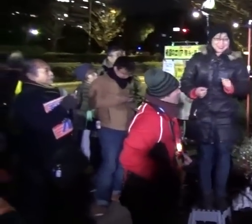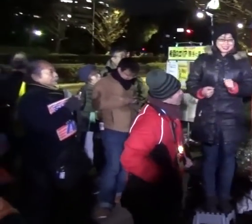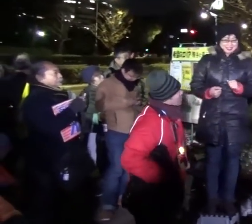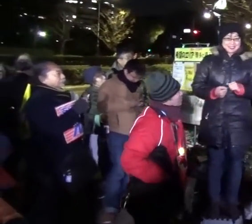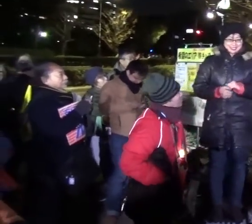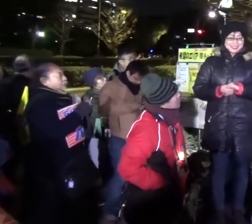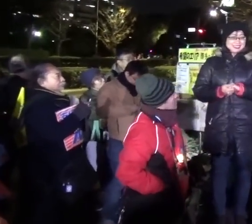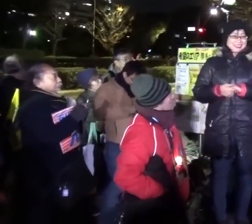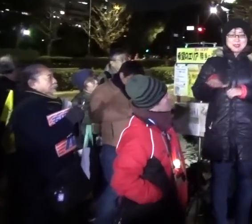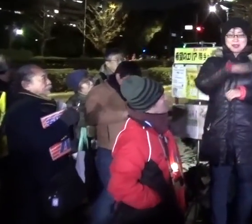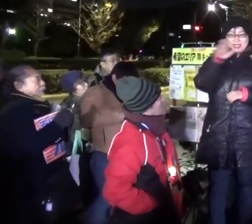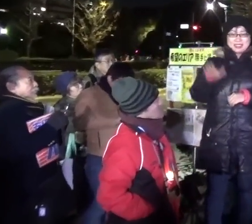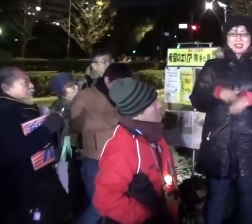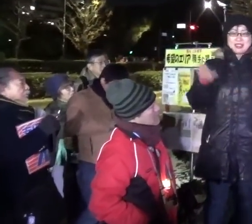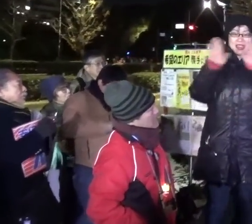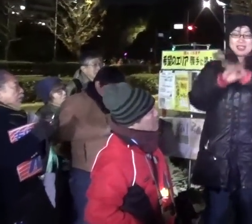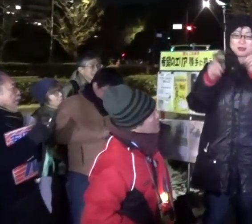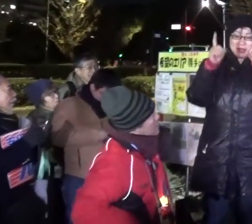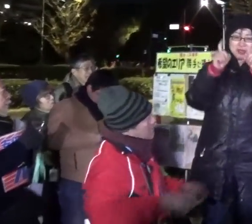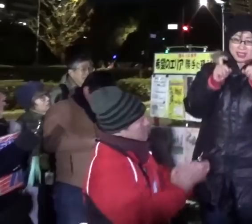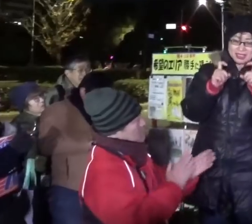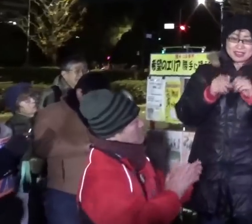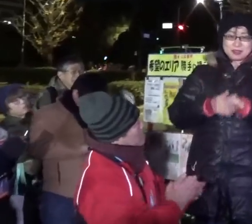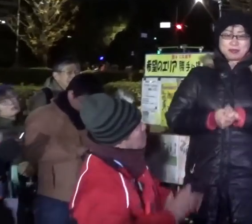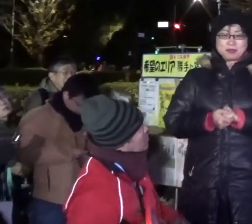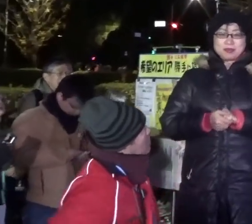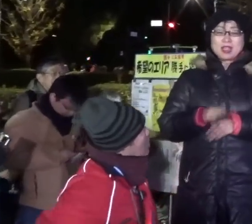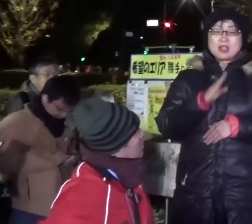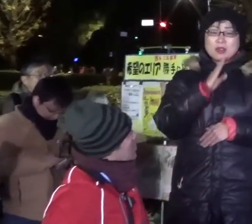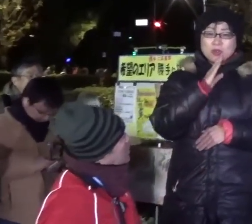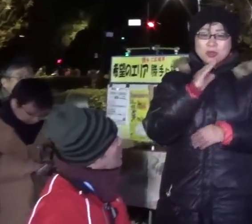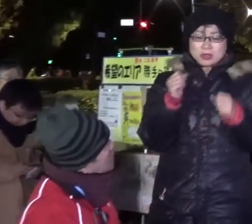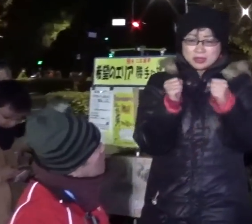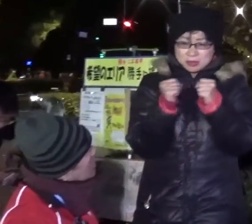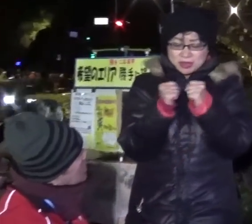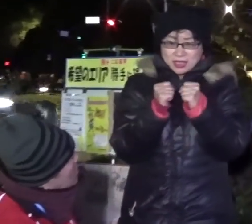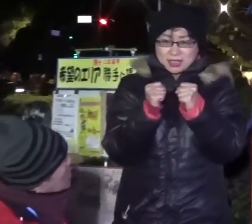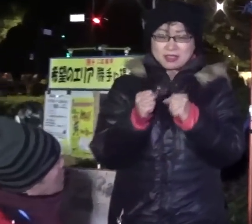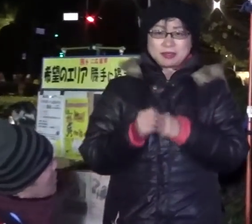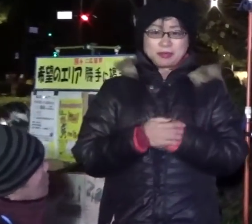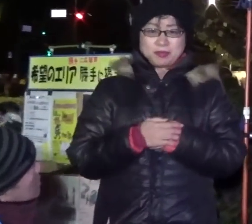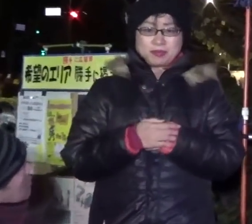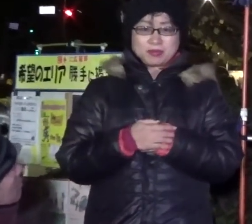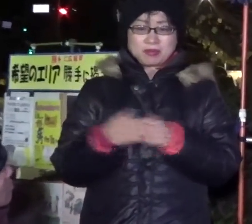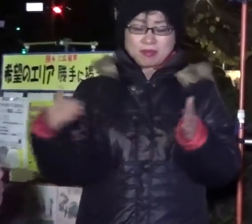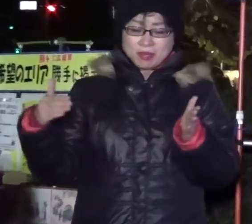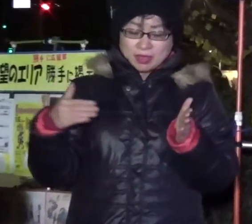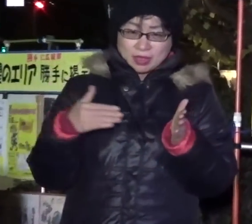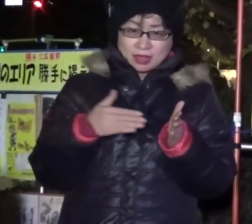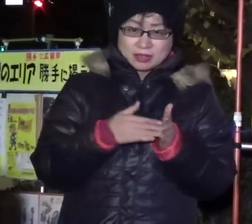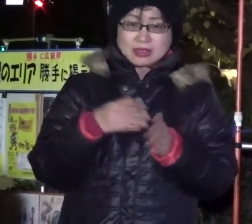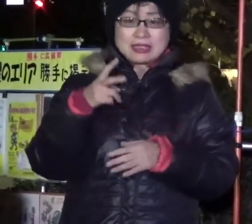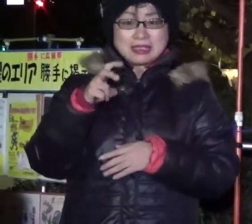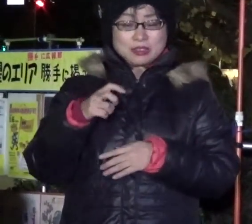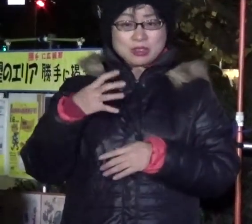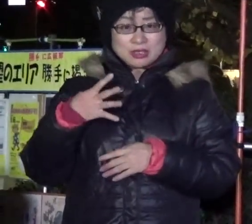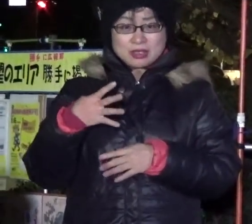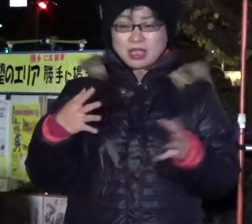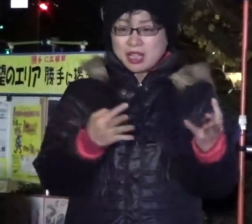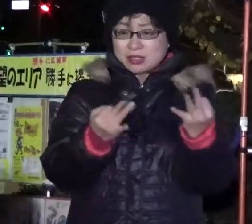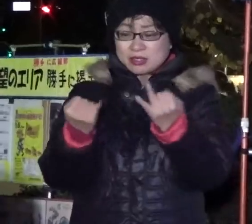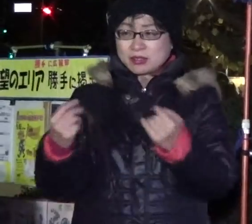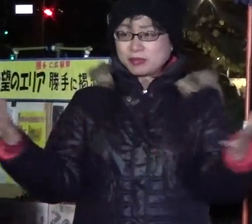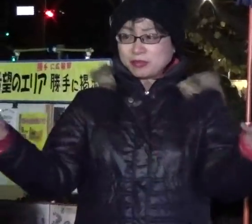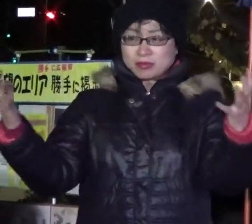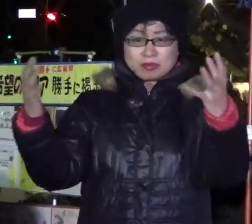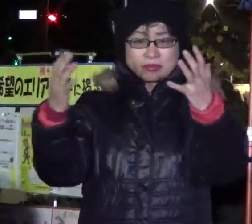皆様こんばんは。本当に寒い中、しかも 押し詰まったこの28日にこんなに大勢の方が